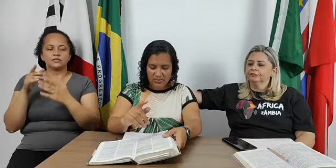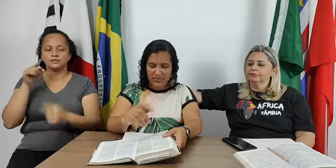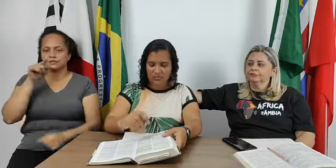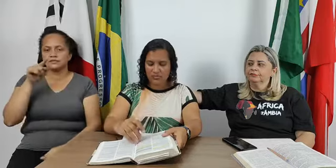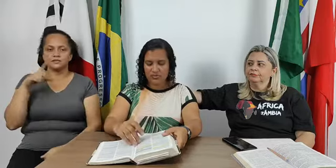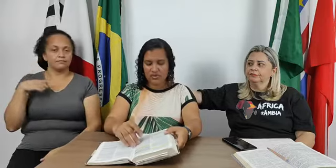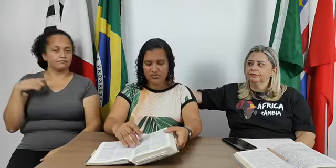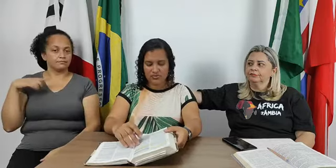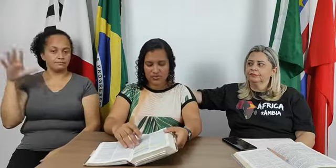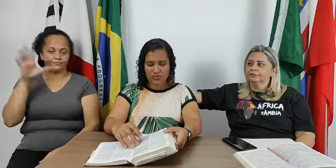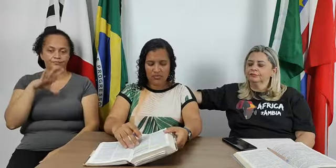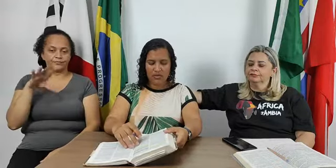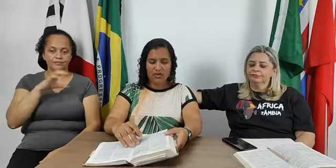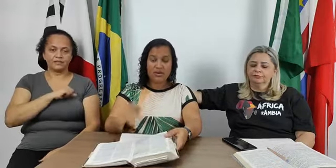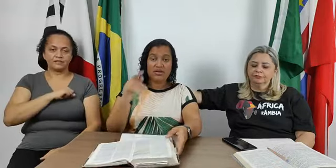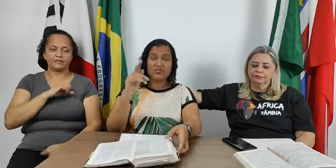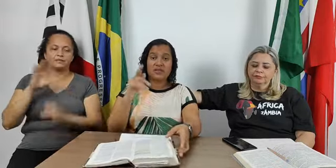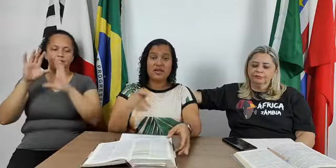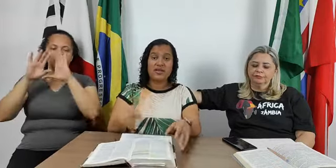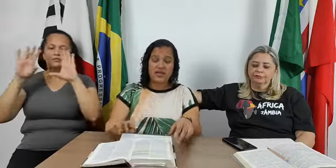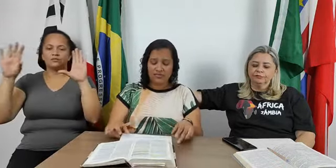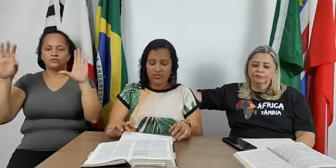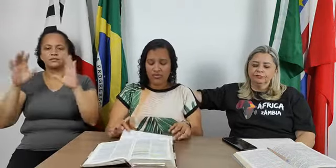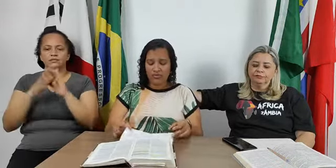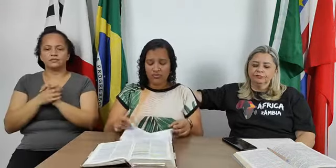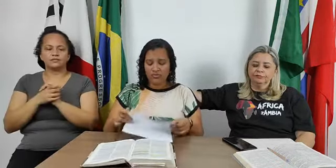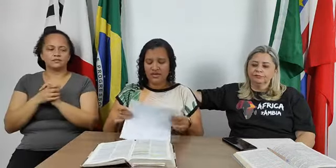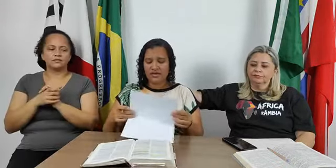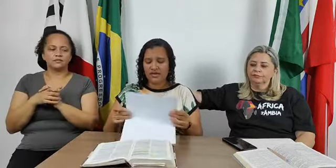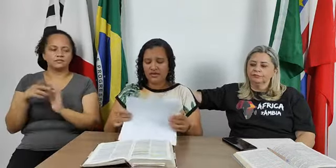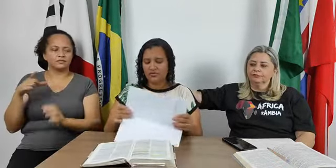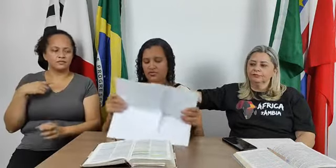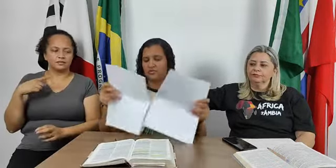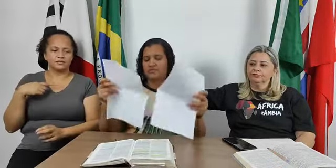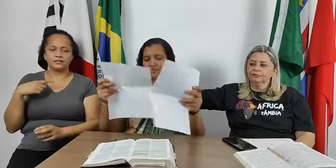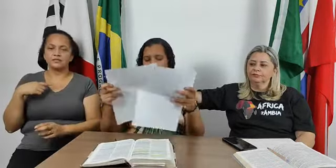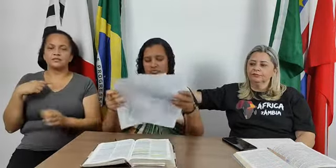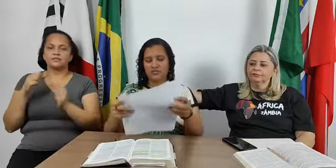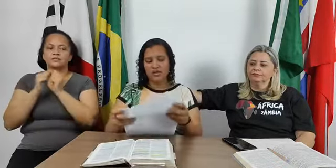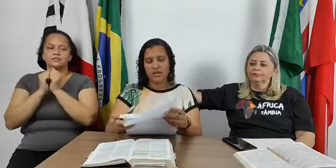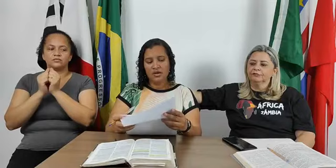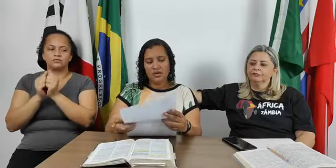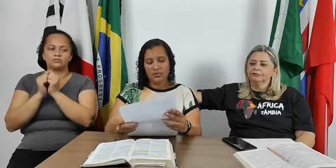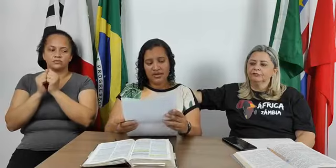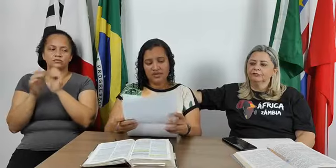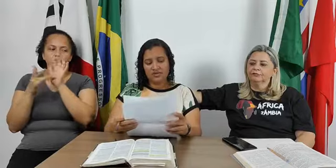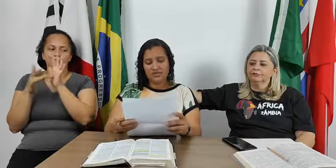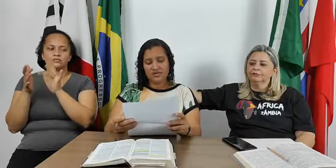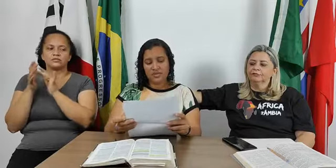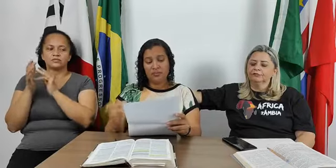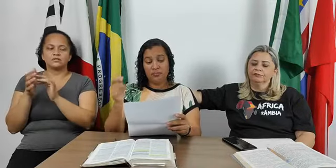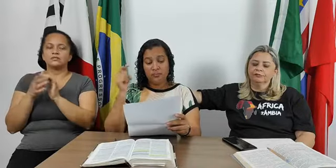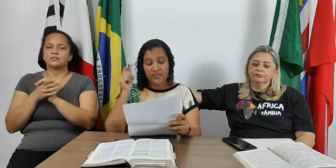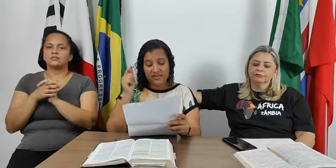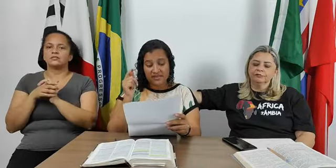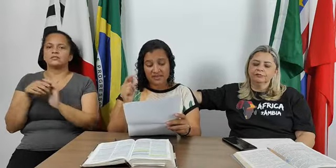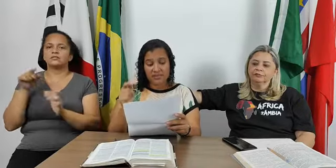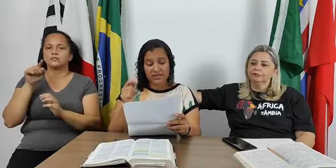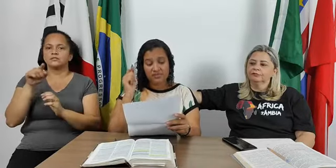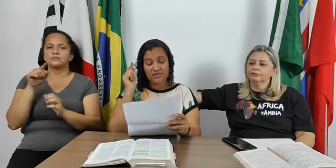você habite com Ele no céu, para que você leve outros a Cristo, para que